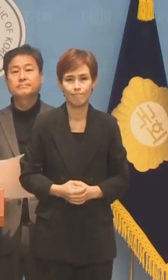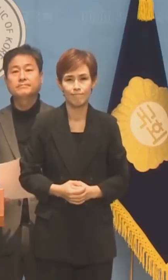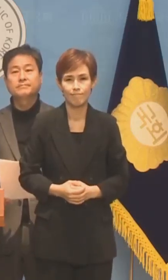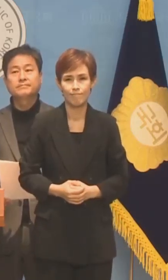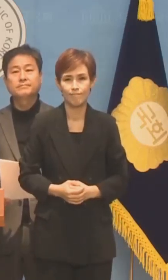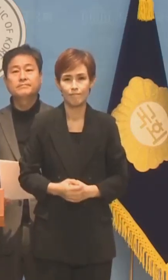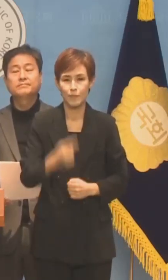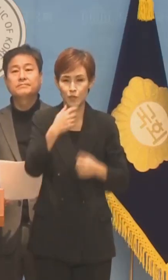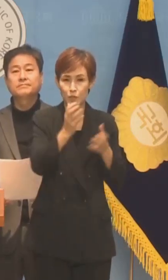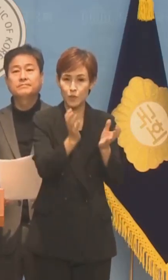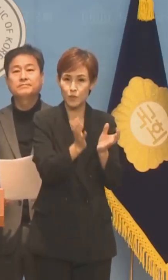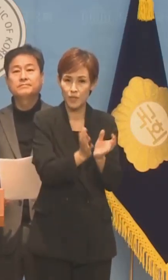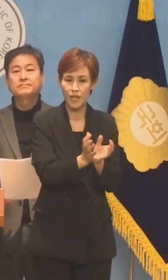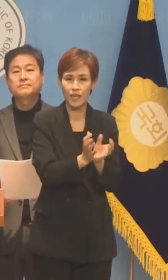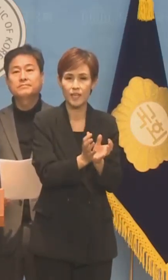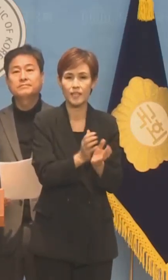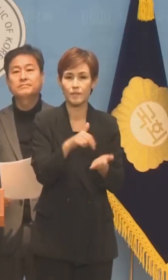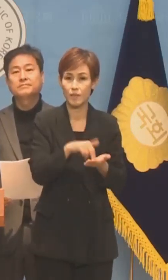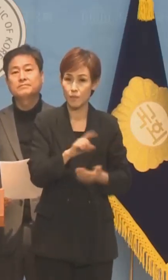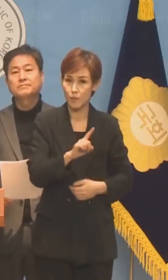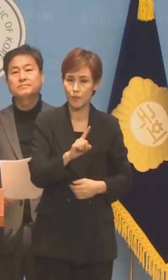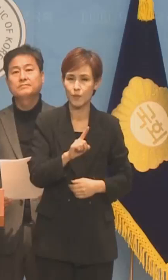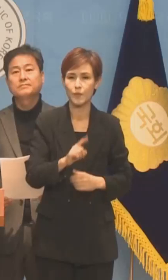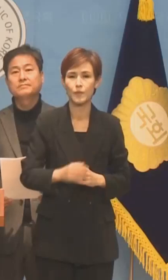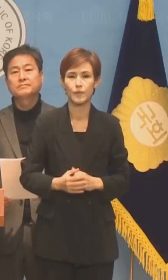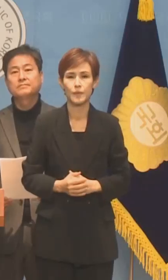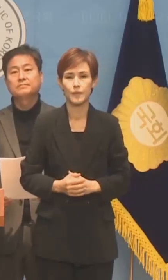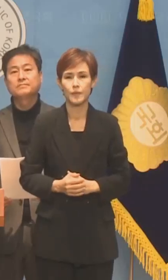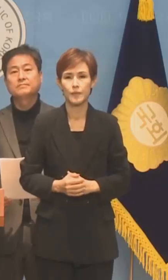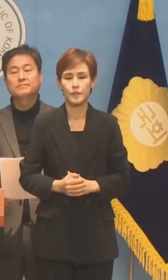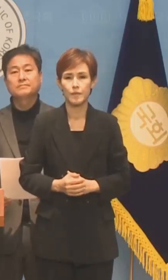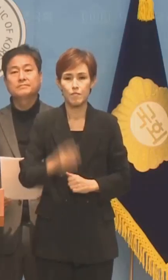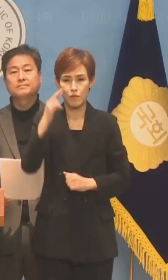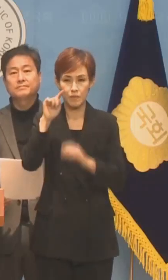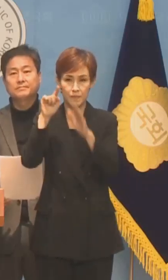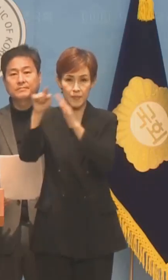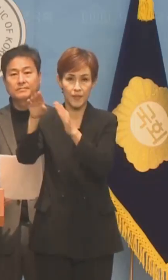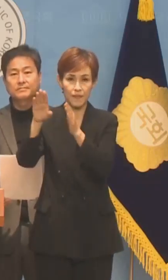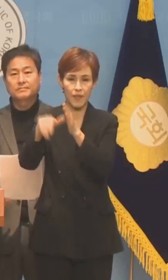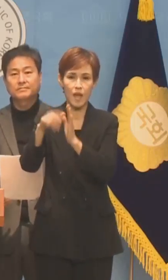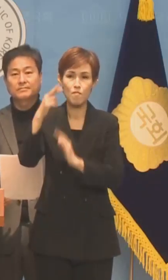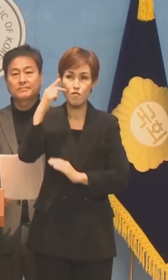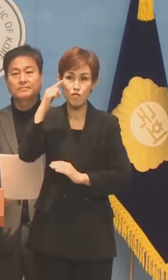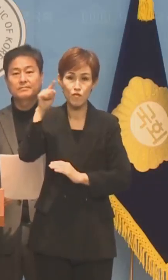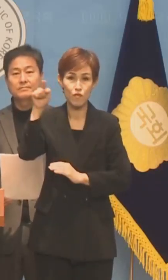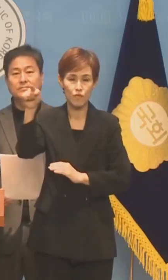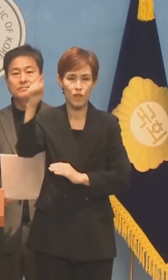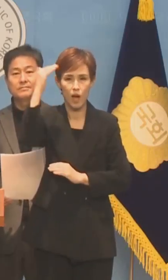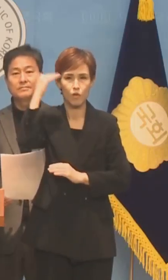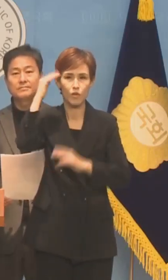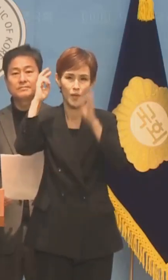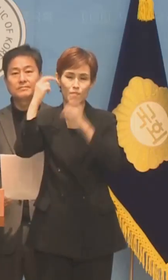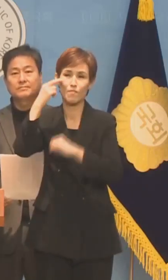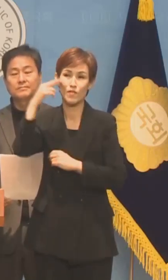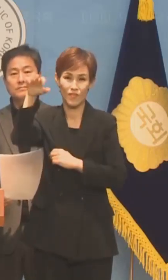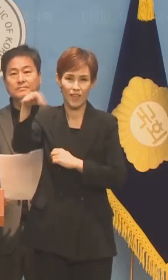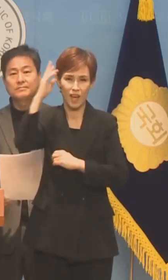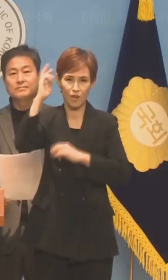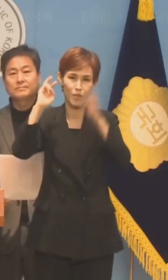특히 더불어민주당 방미단은 이번 방문을 통해 미국에 진출한 한국 기업들이 겪고